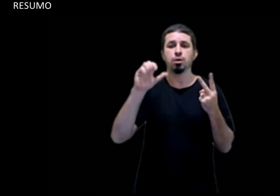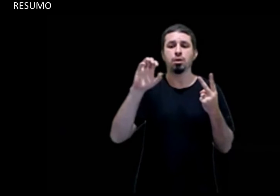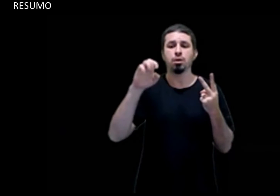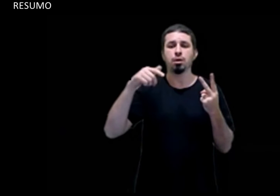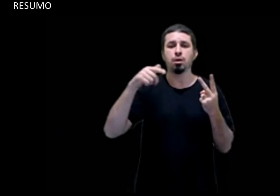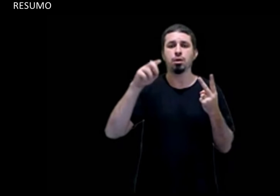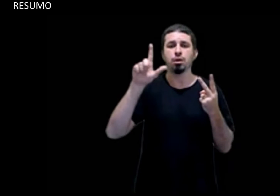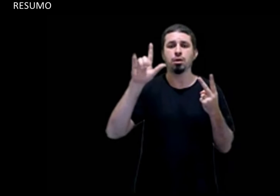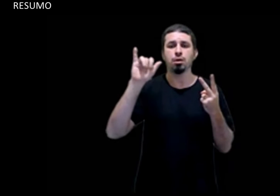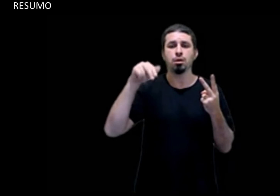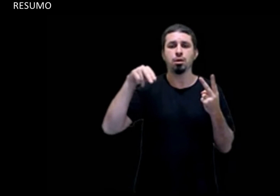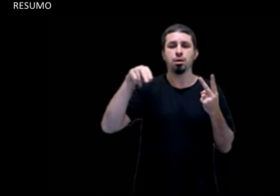Jaqueline Gomes de Aguiar,